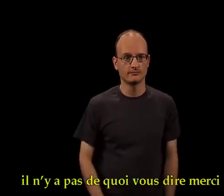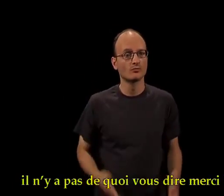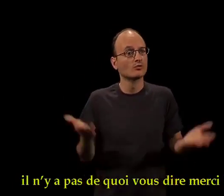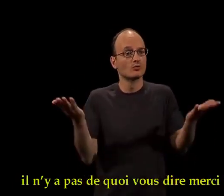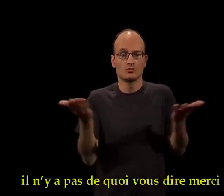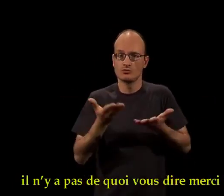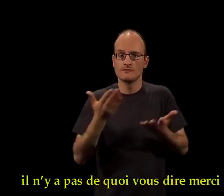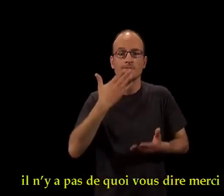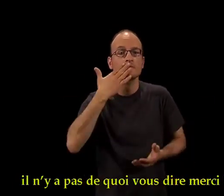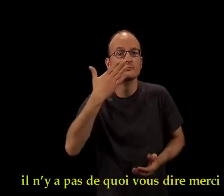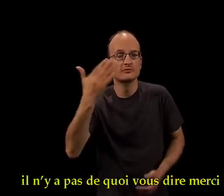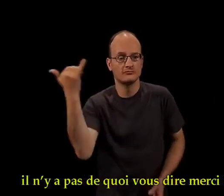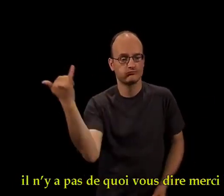il n'y a pas de quoi vous dire merci.